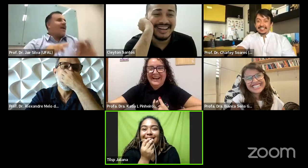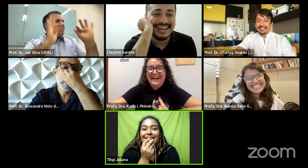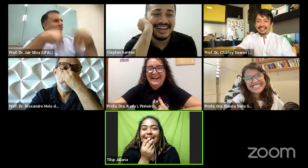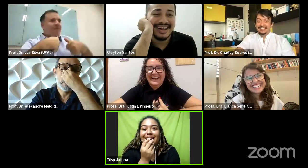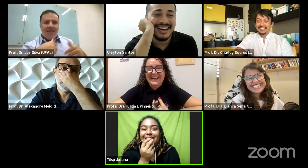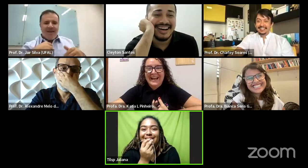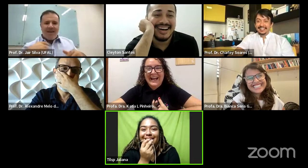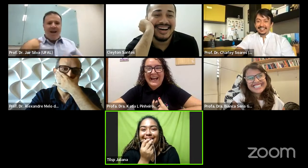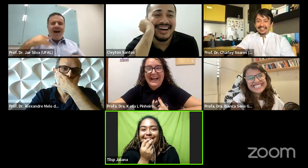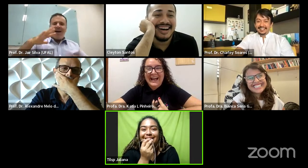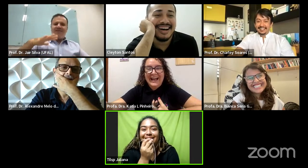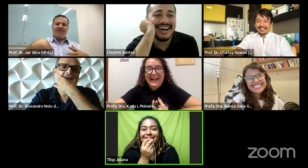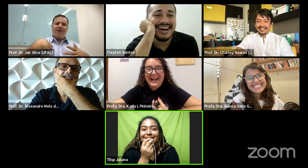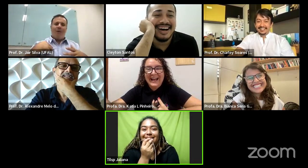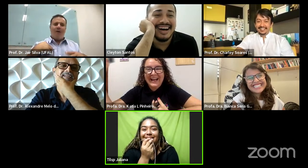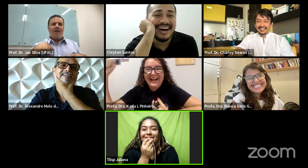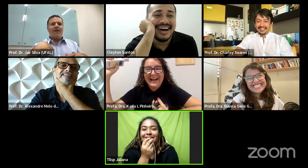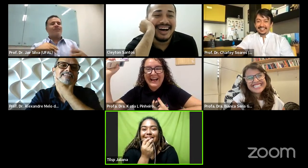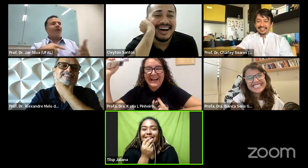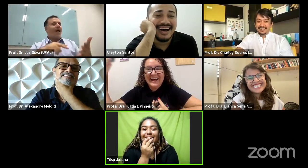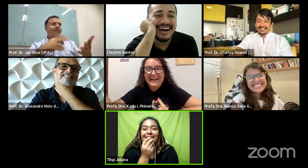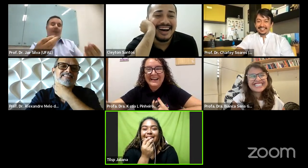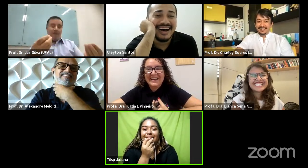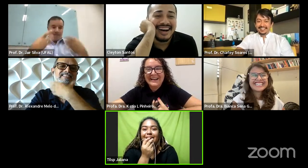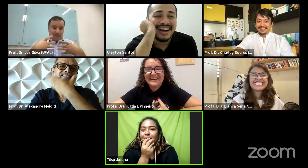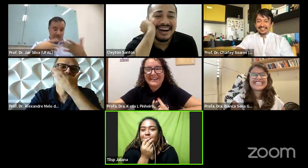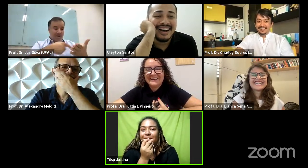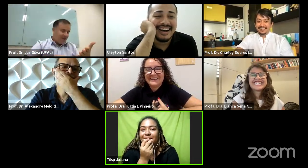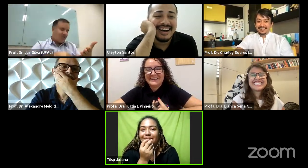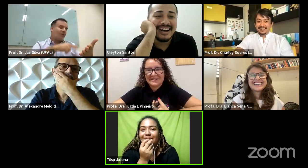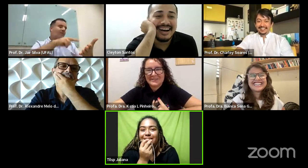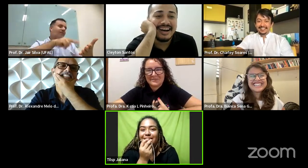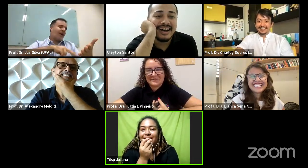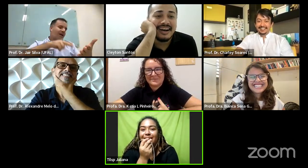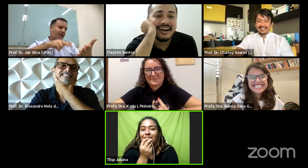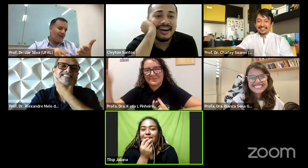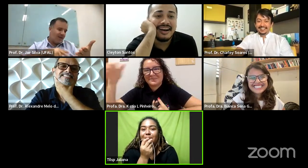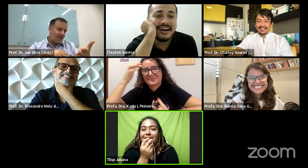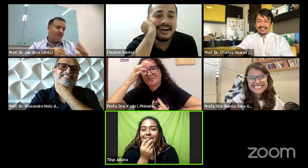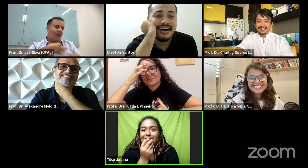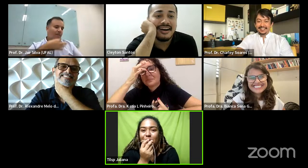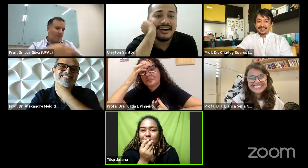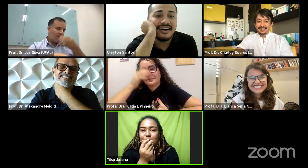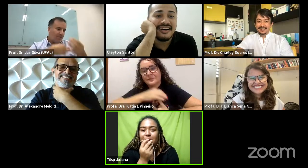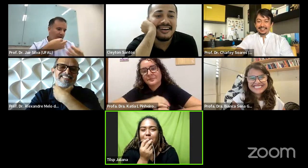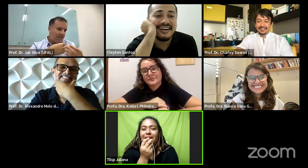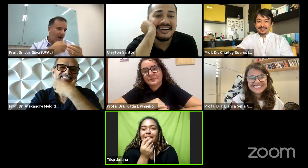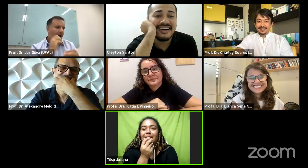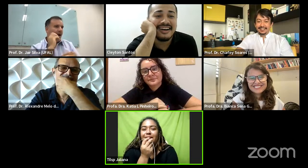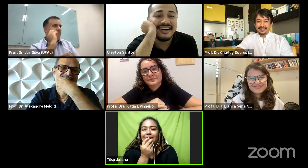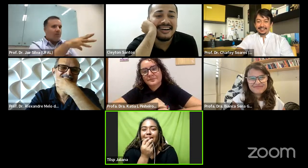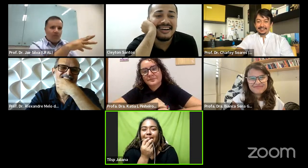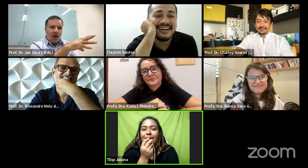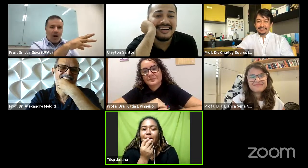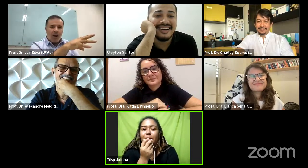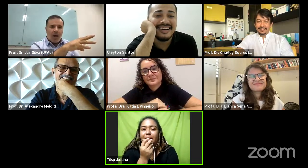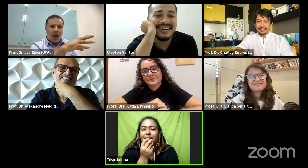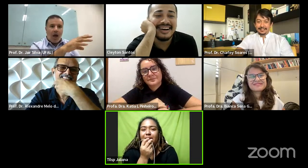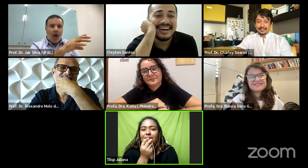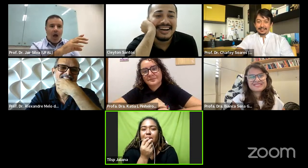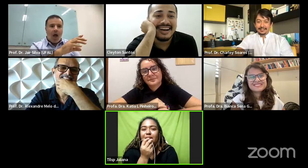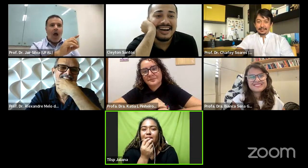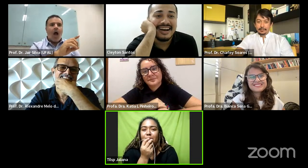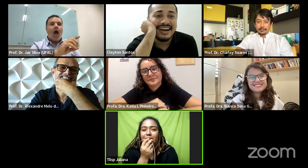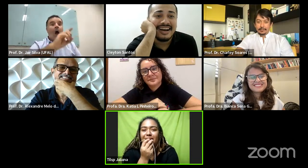é muito acelerado, né? Então, assim, tudo ele quer ir rápido. Então, assim, quando ele mandava as coisas para mim, eu ia lendo,